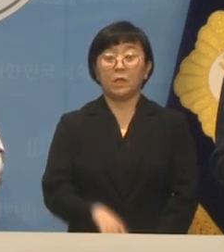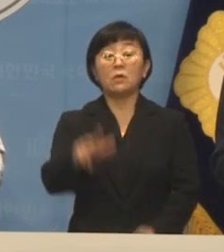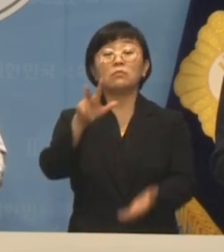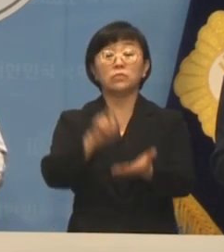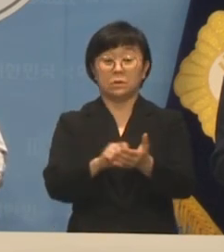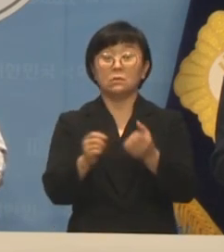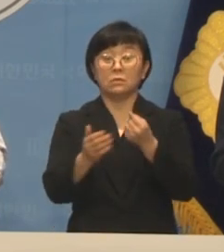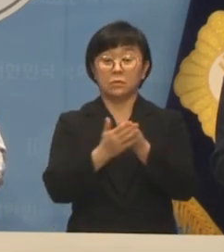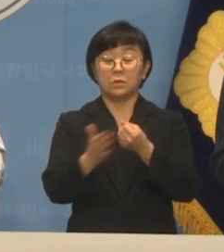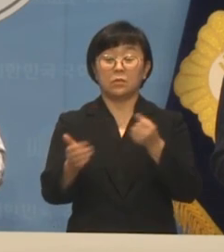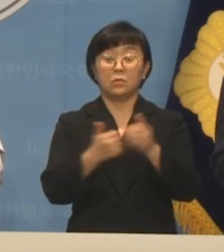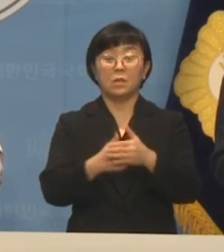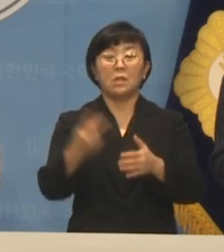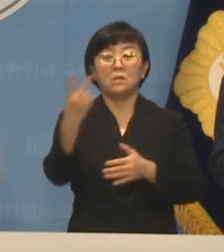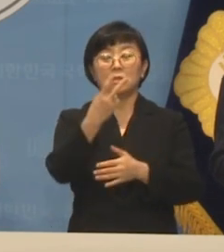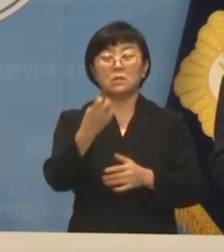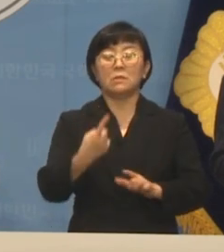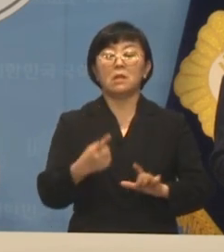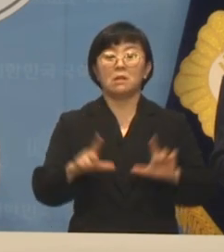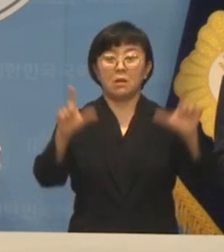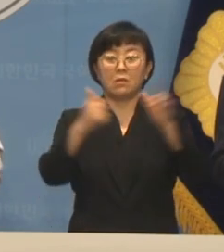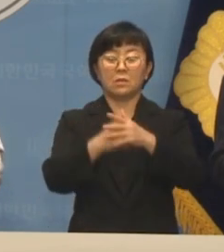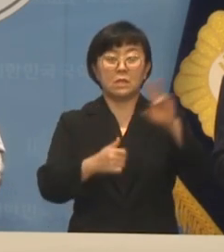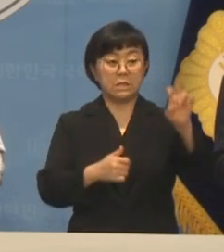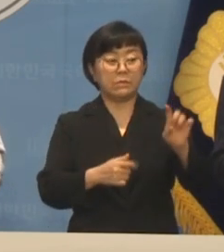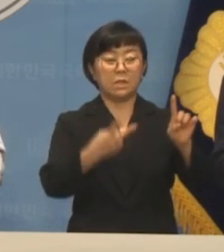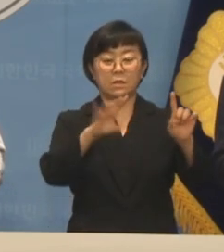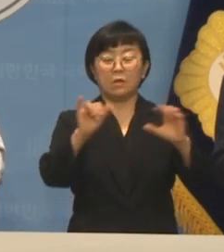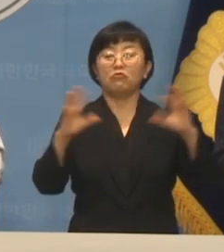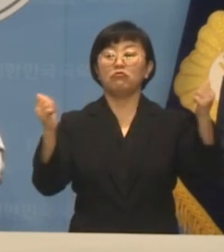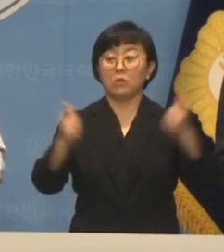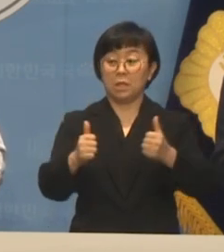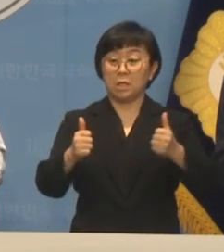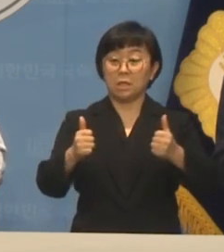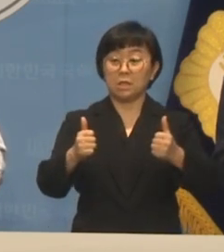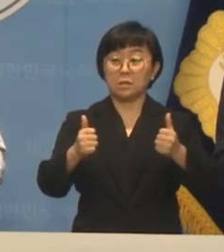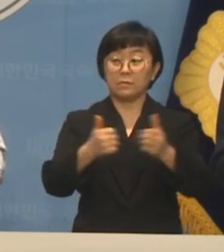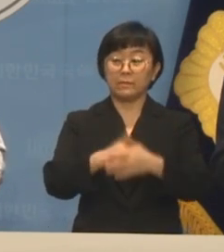문제 때문에 2021년 제21대 국회에서는